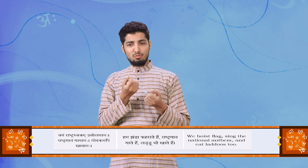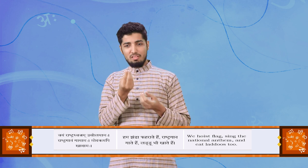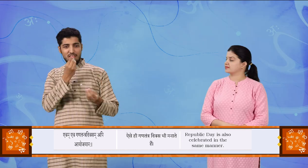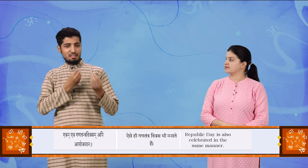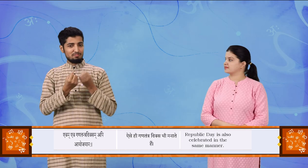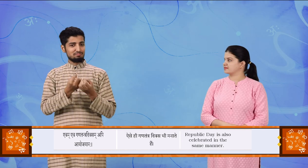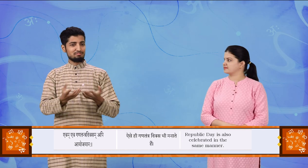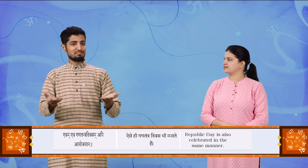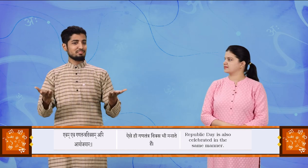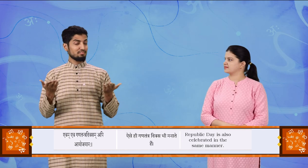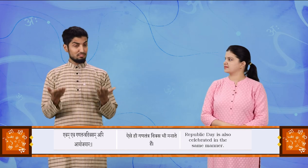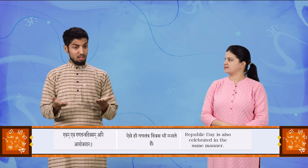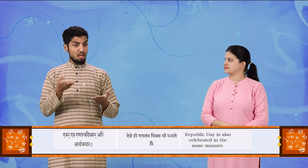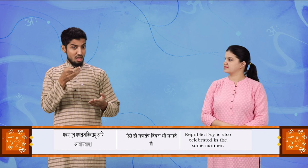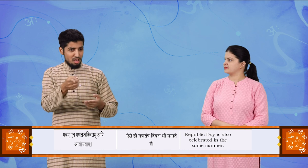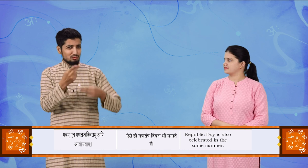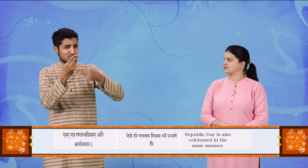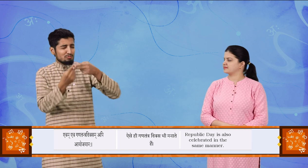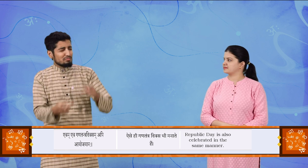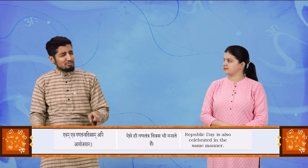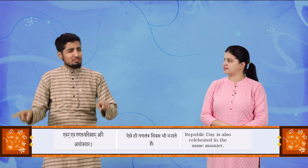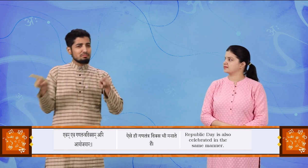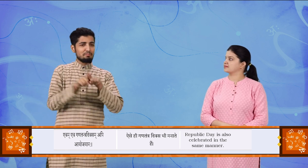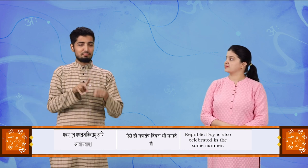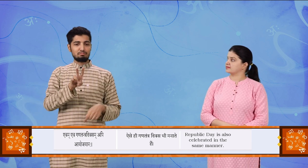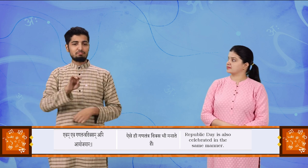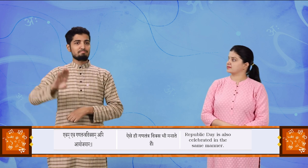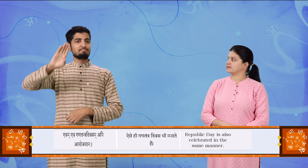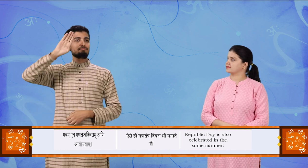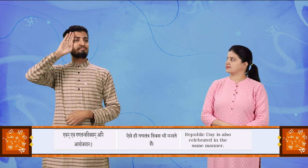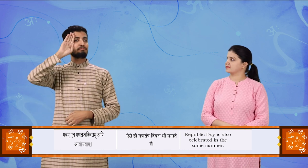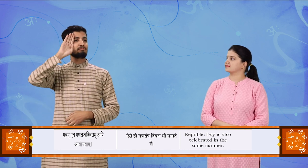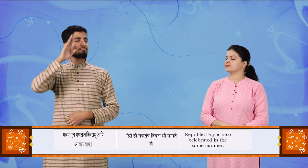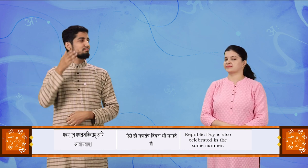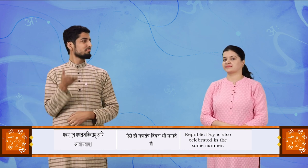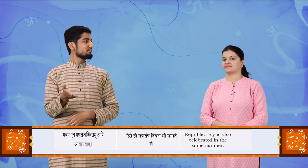एवं गणतंत्र दिवस आयोजित महा